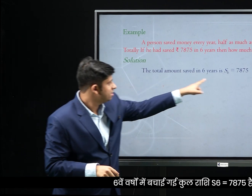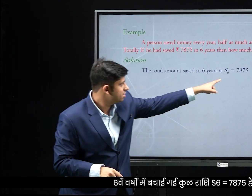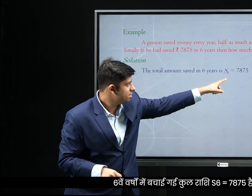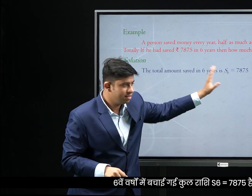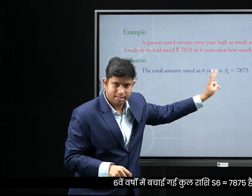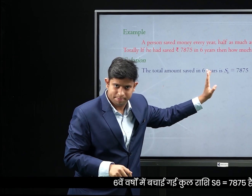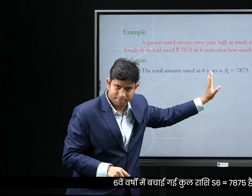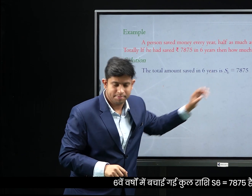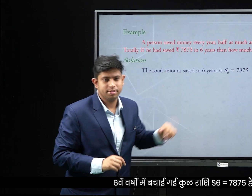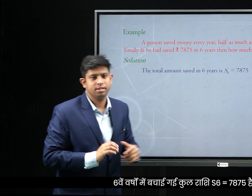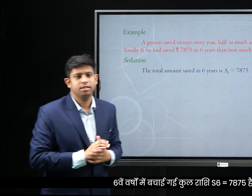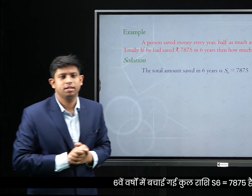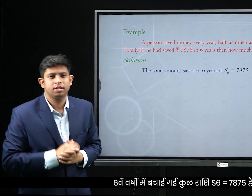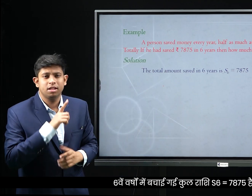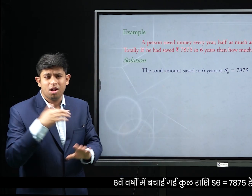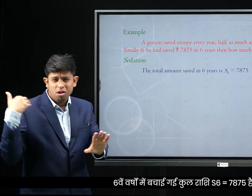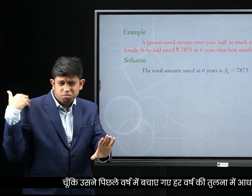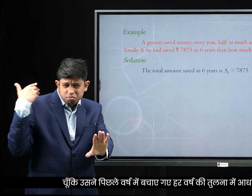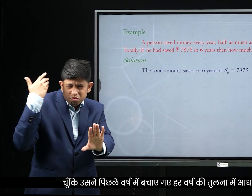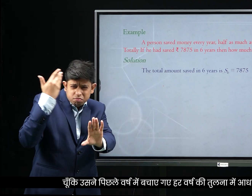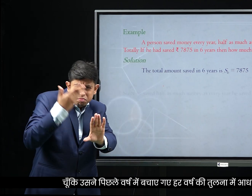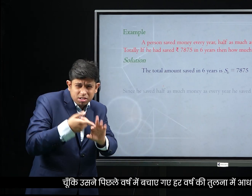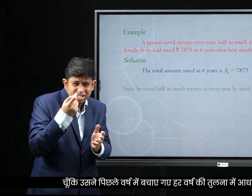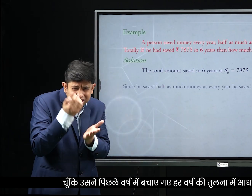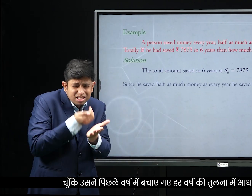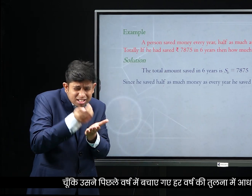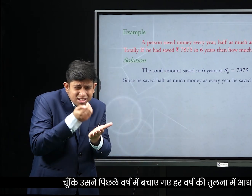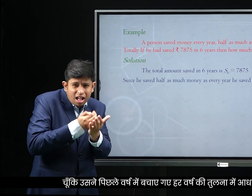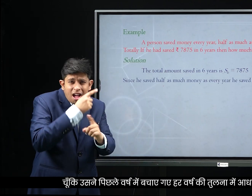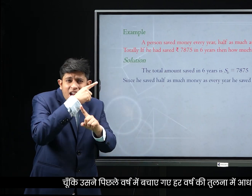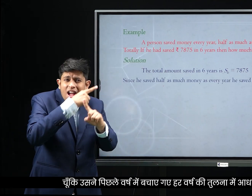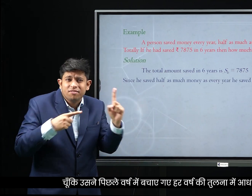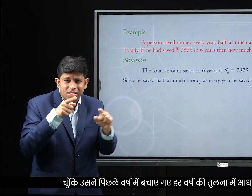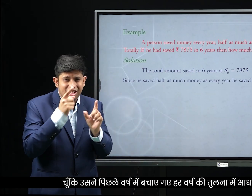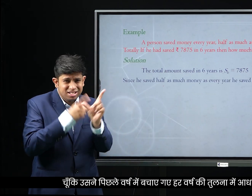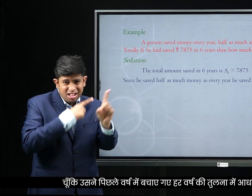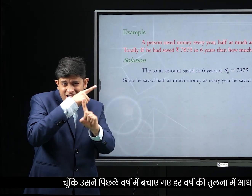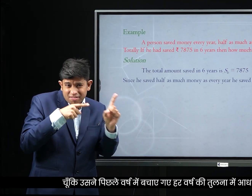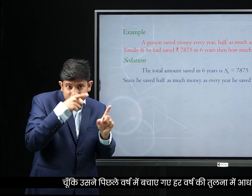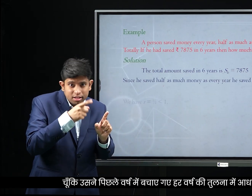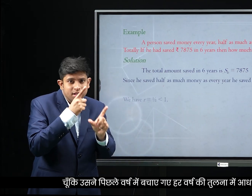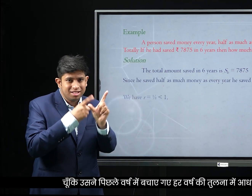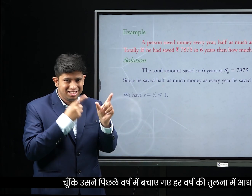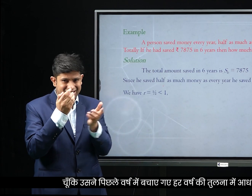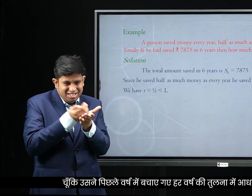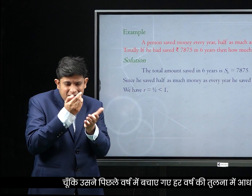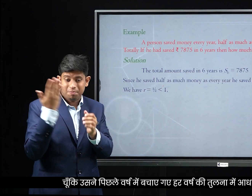इक्वल 7875 है। चूंकि उसने पिछले वर्ष को बचाए गए हर वर्ष की तुलना में आधा